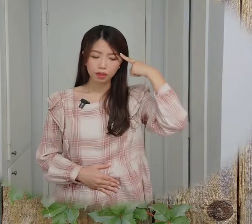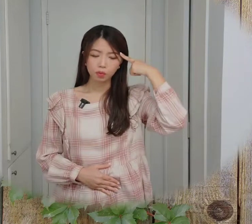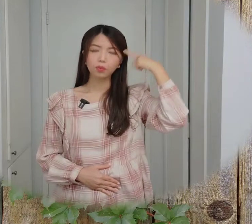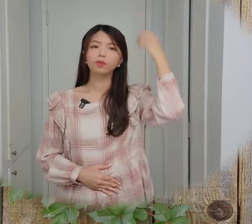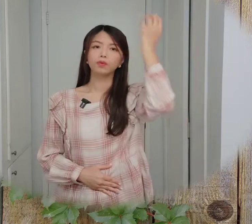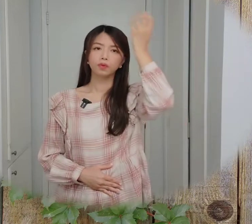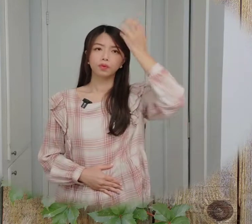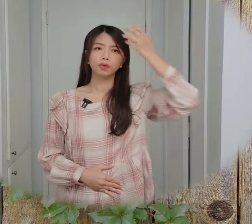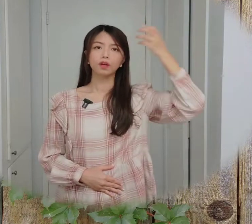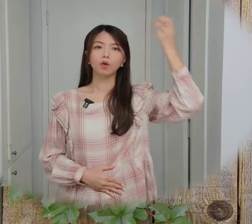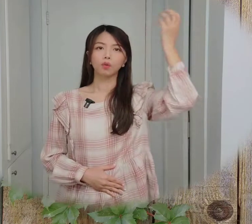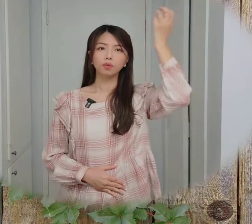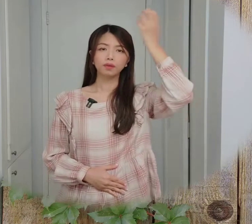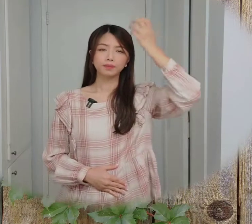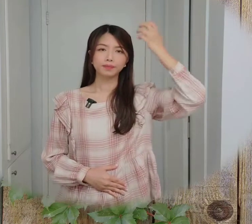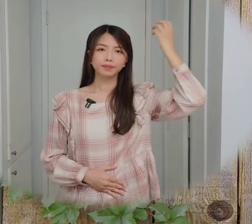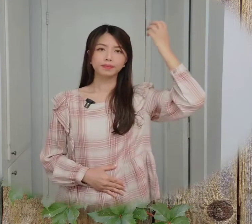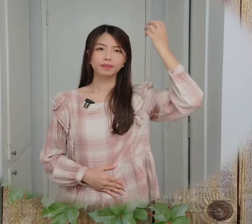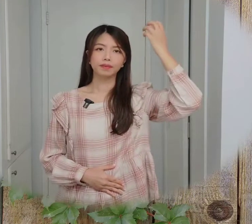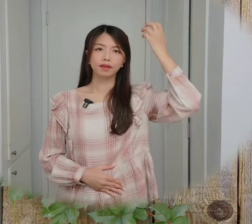관자놀이 찍고 영혼.